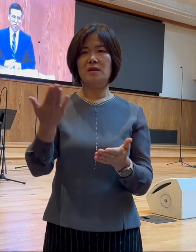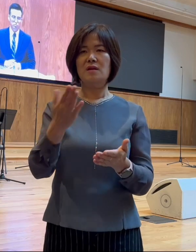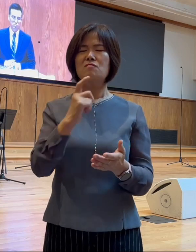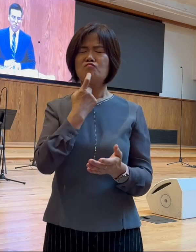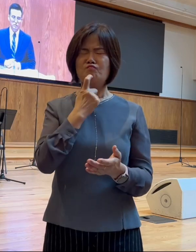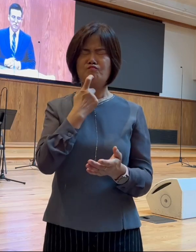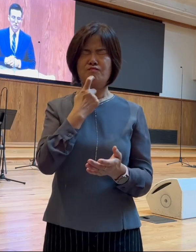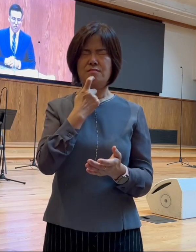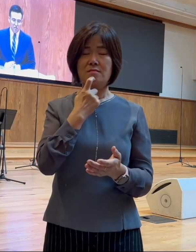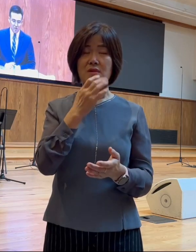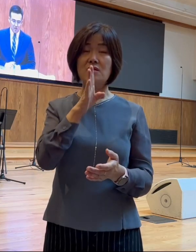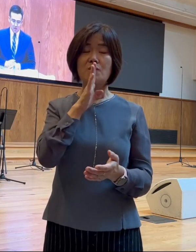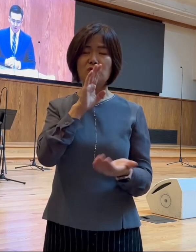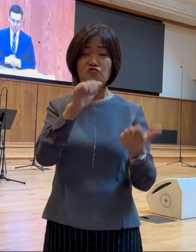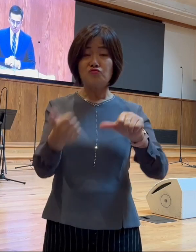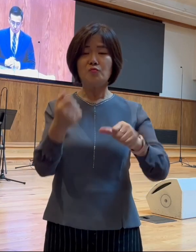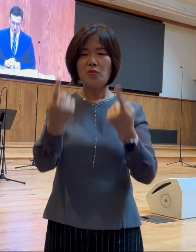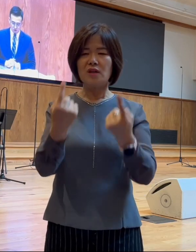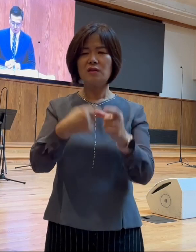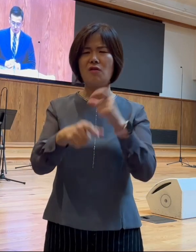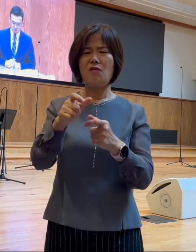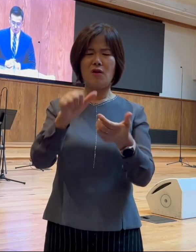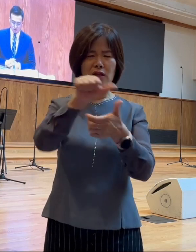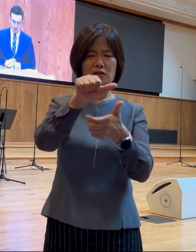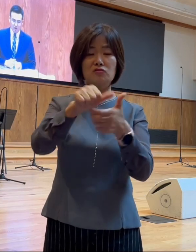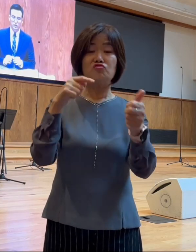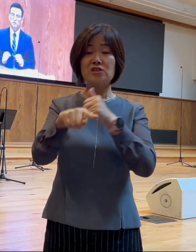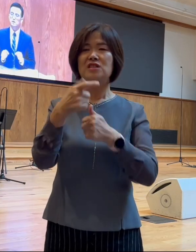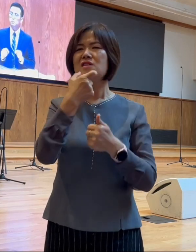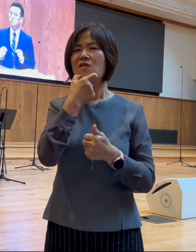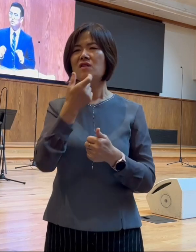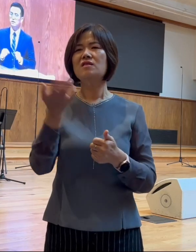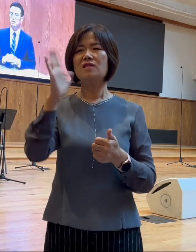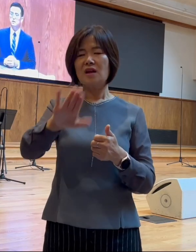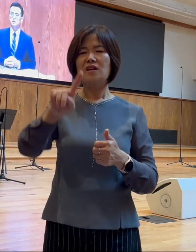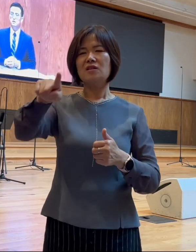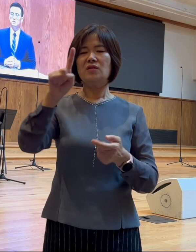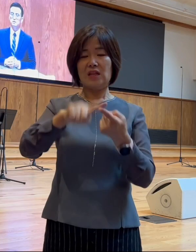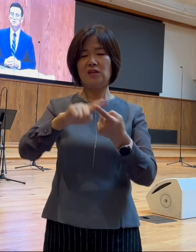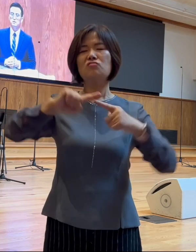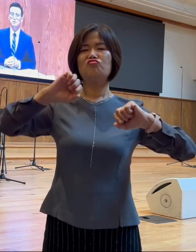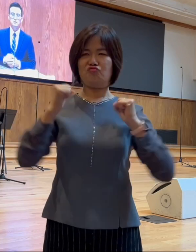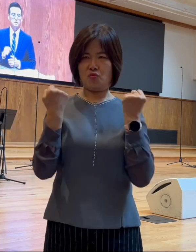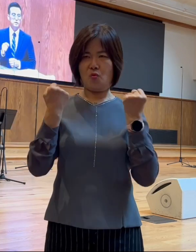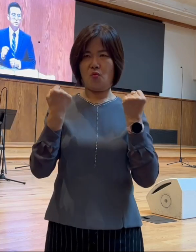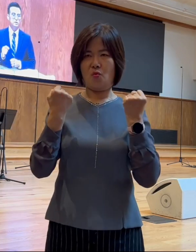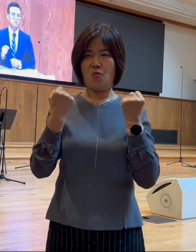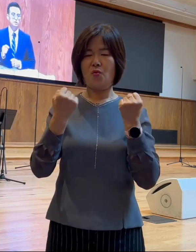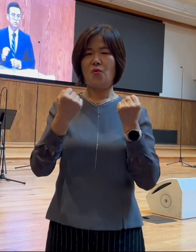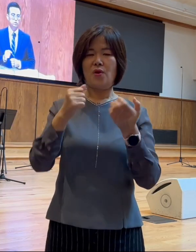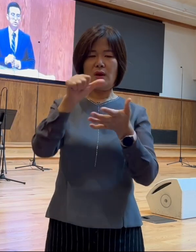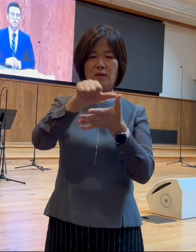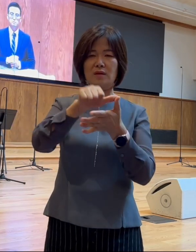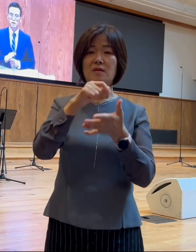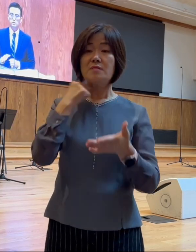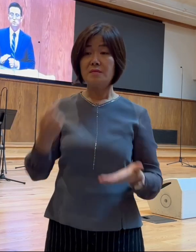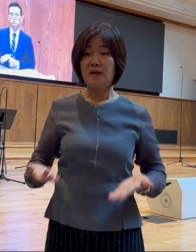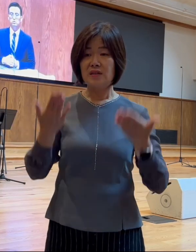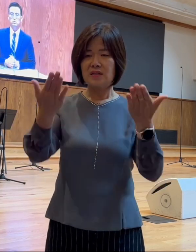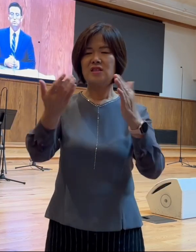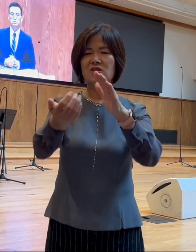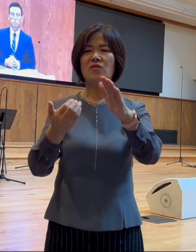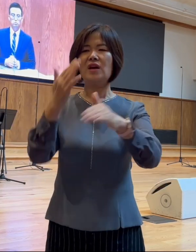순종할 수 없는 그것을 순종한 것. 그러니까 행위 자체가 포인트가 아니니까 이삭을 바치기 직전에 하나님